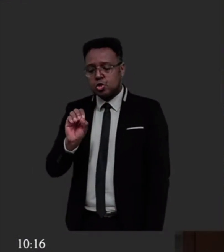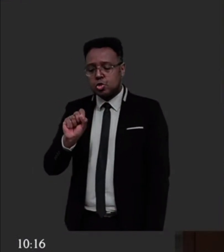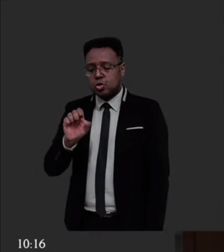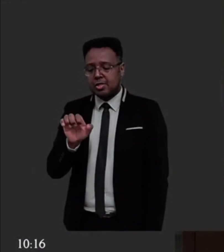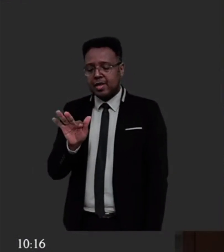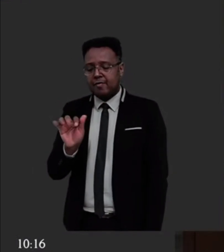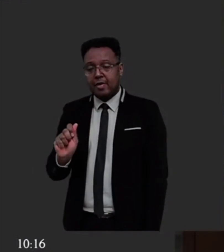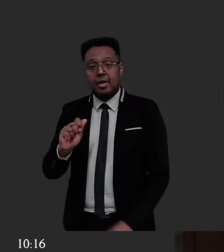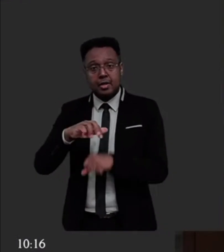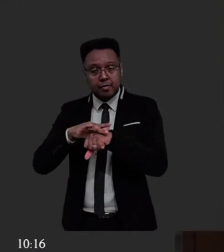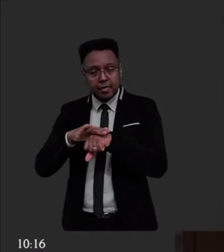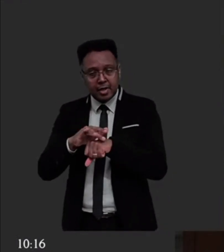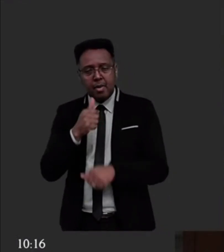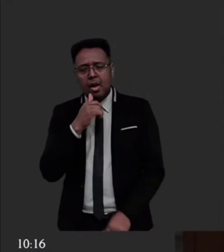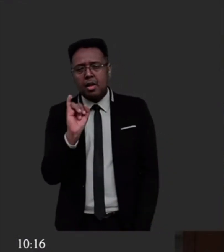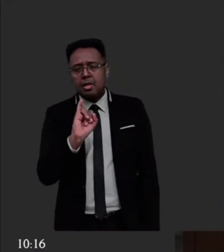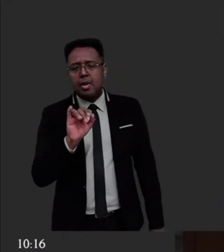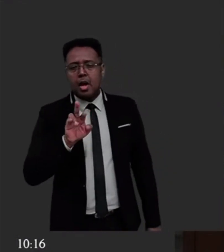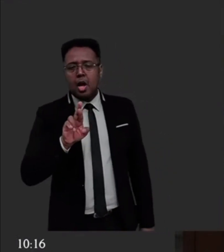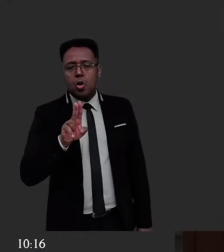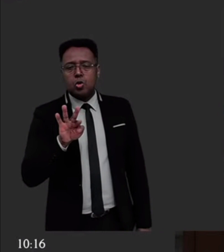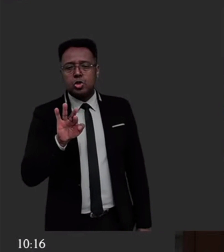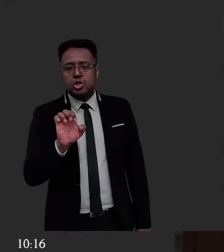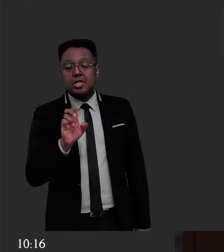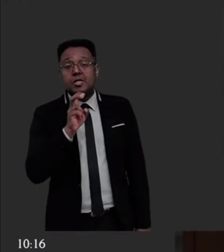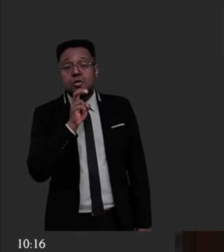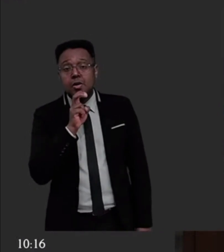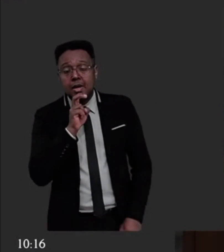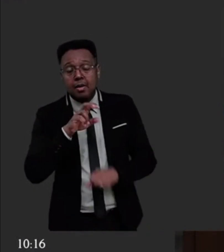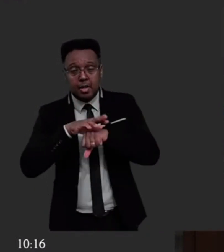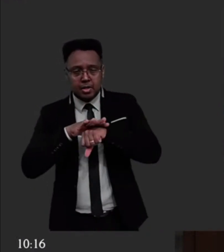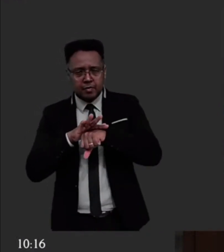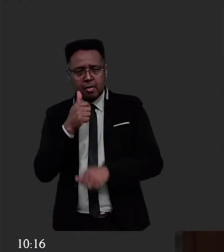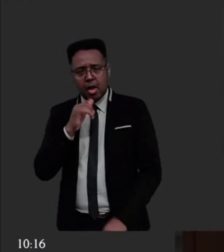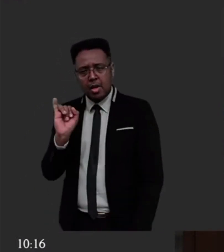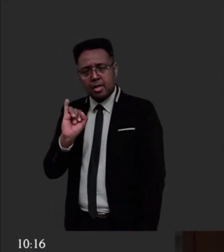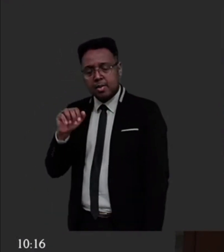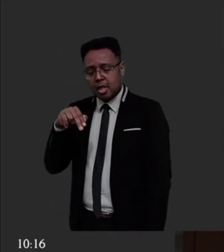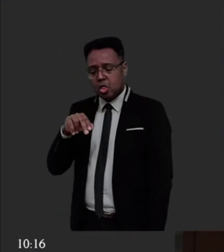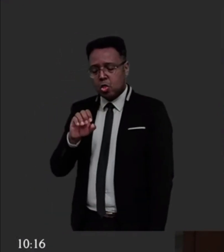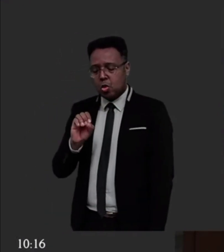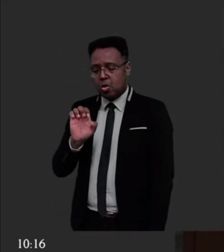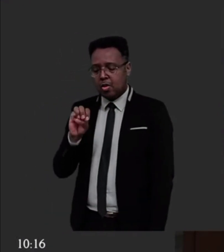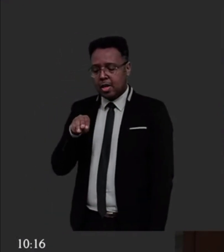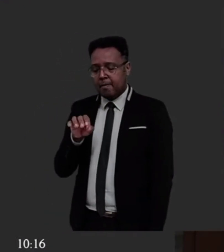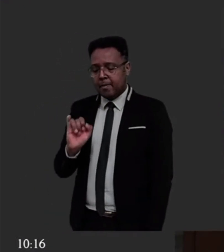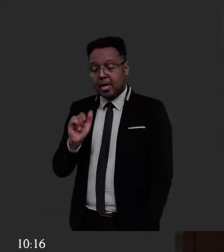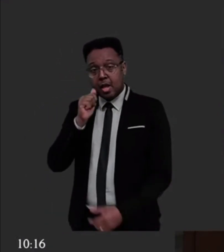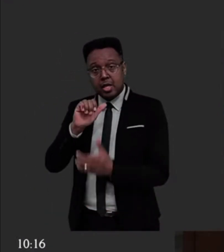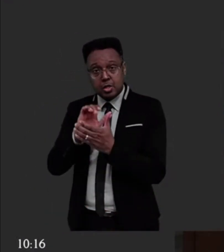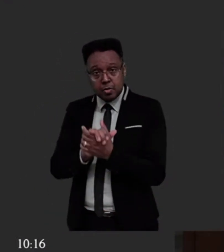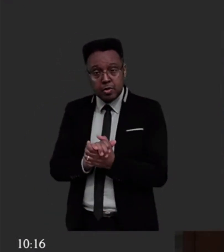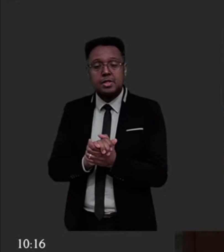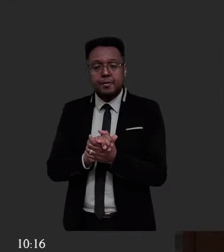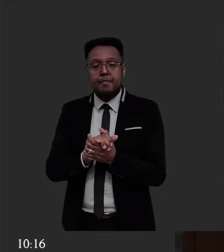de Sorocaba, muito enferma. E também a irmã Noemi, esposa de Mão Paulo, ancião de Taubaté. Esta